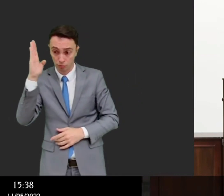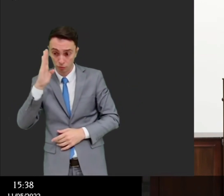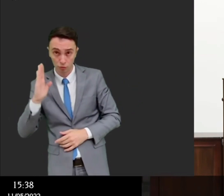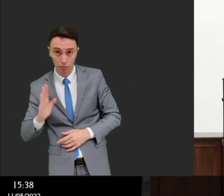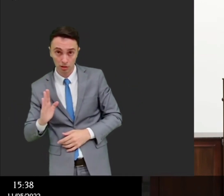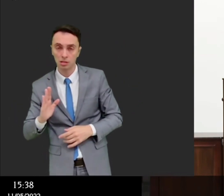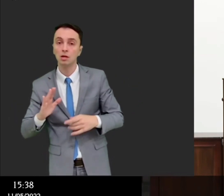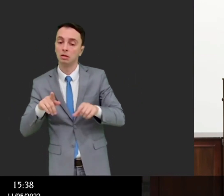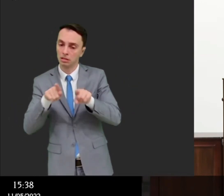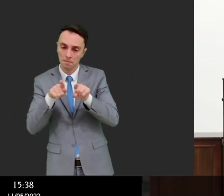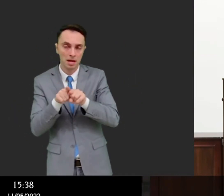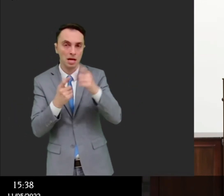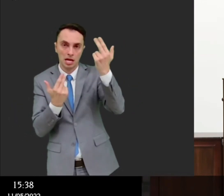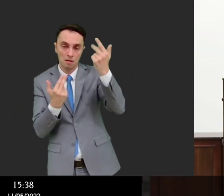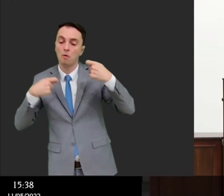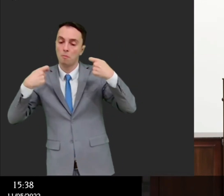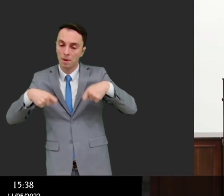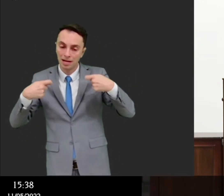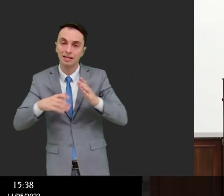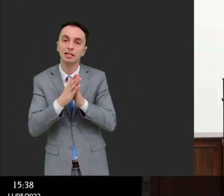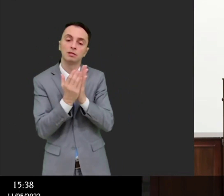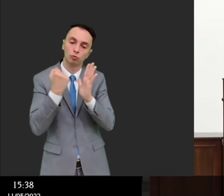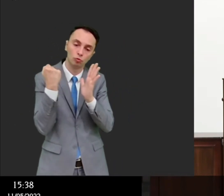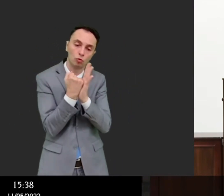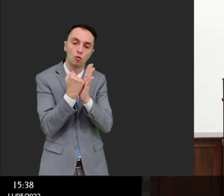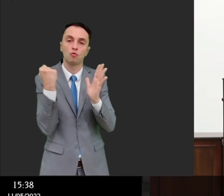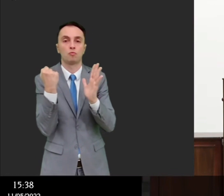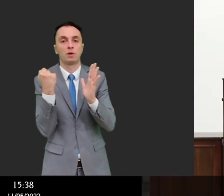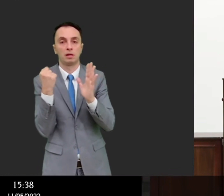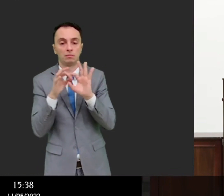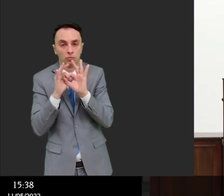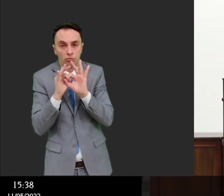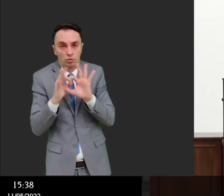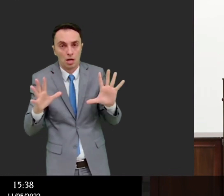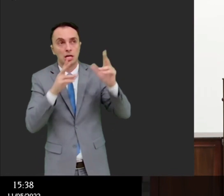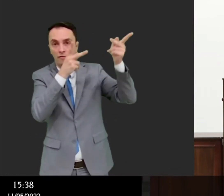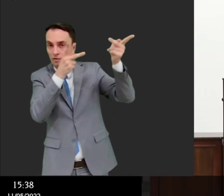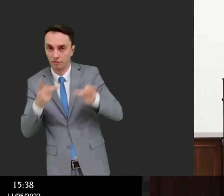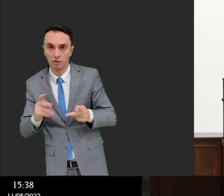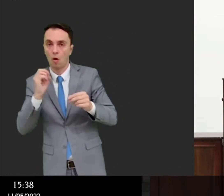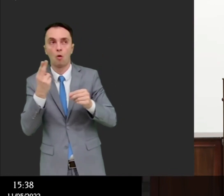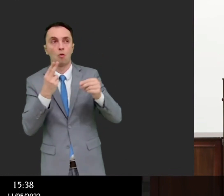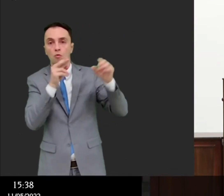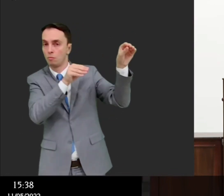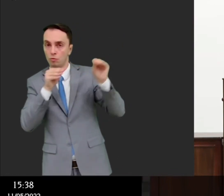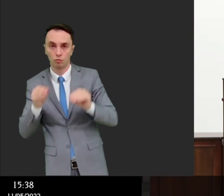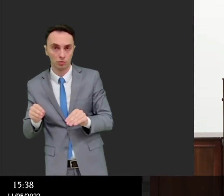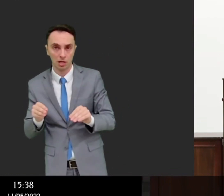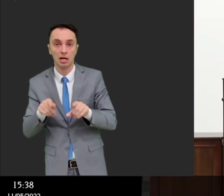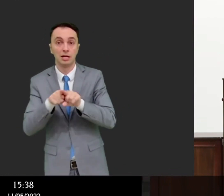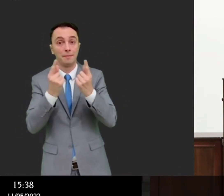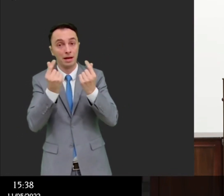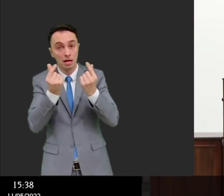munidos de documentação necessária, bem como das provisões financeiras,